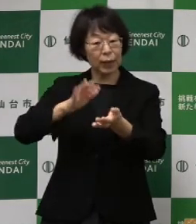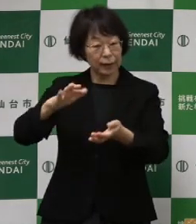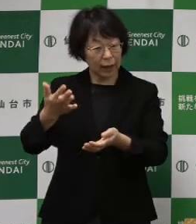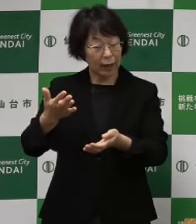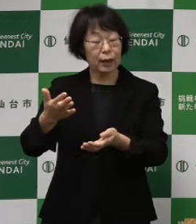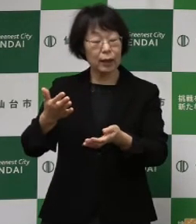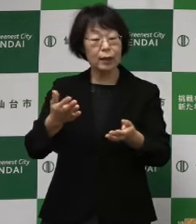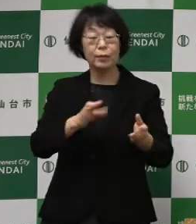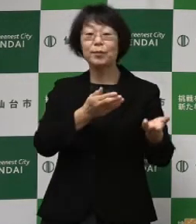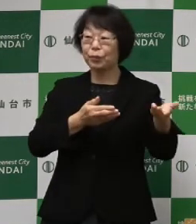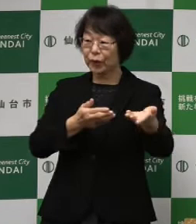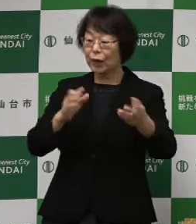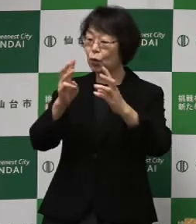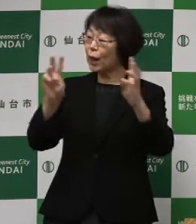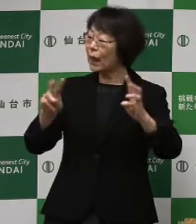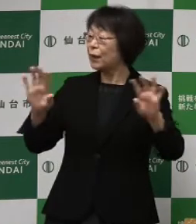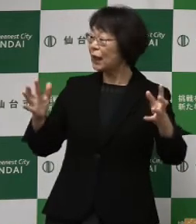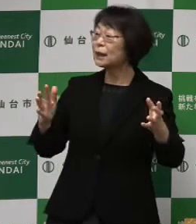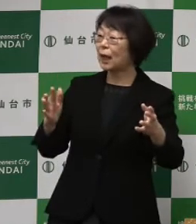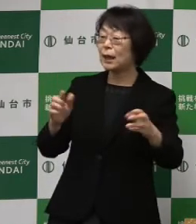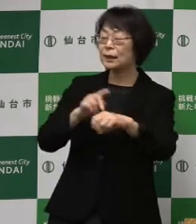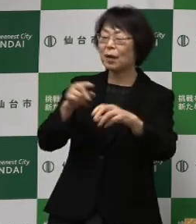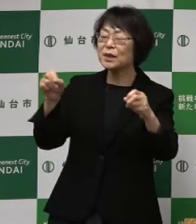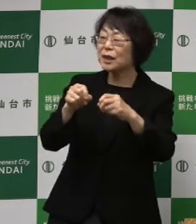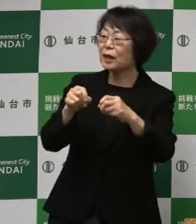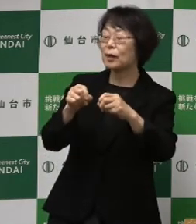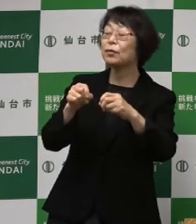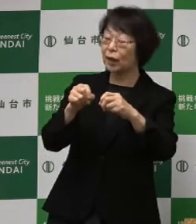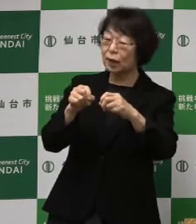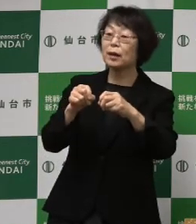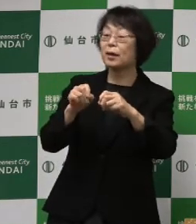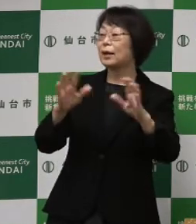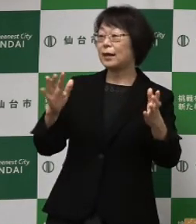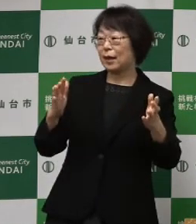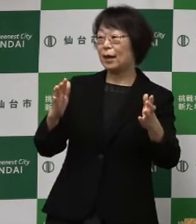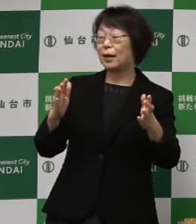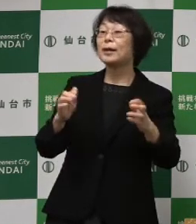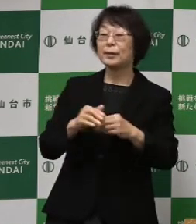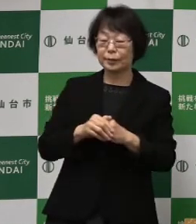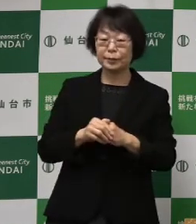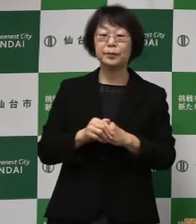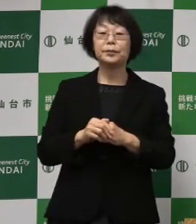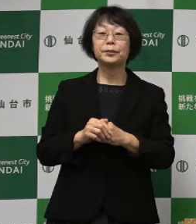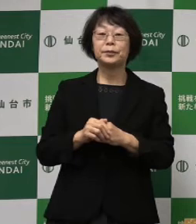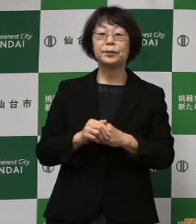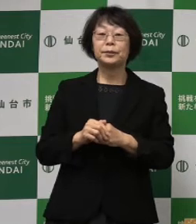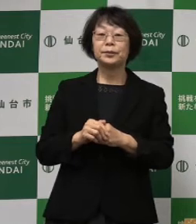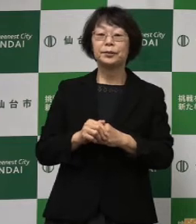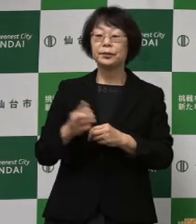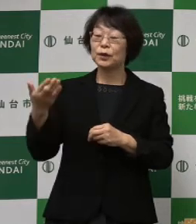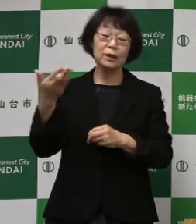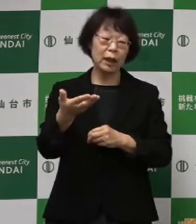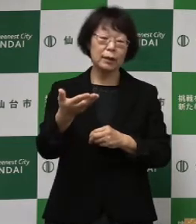中に上りませんでした。短い時間ということもございましたので、個別の話はいたしません。 それ